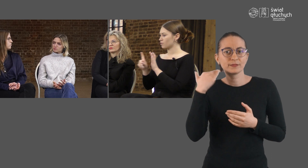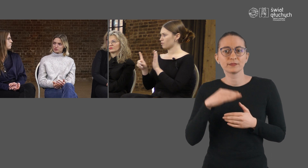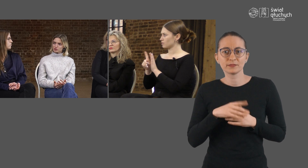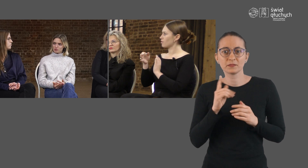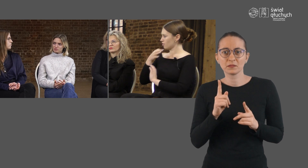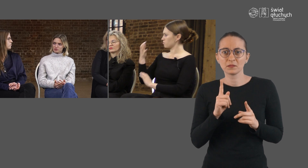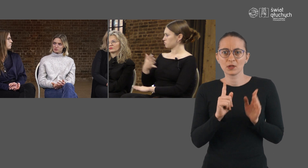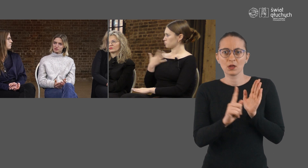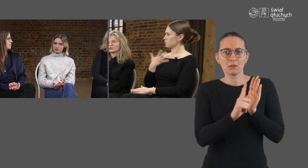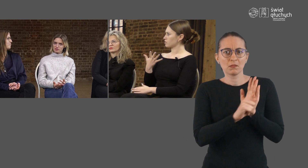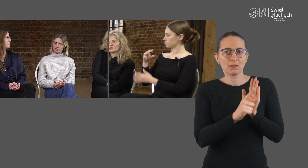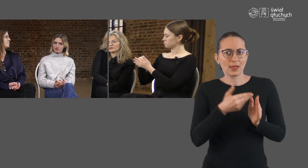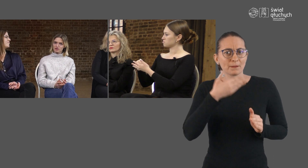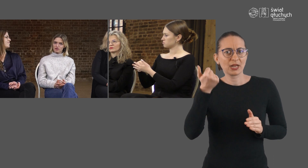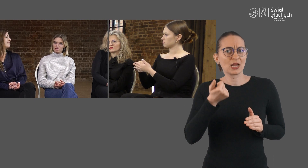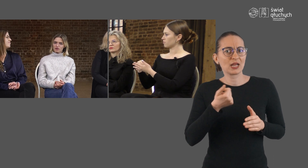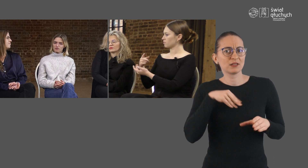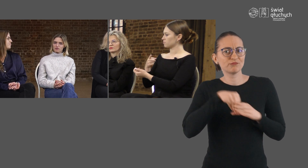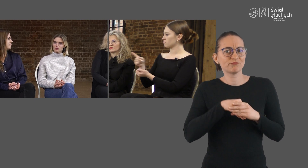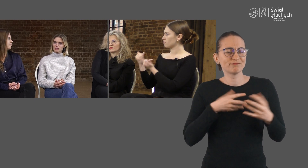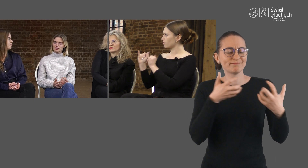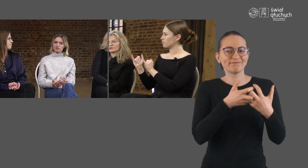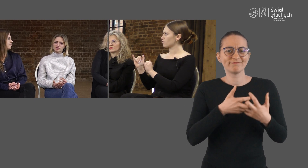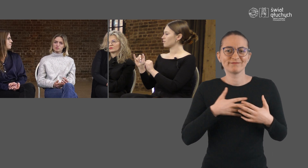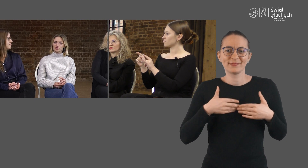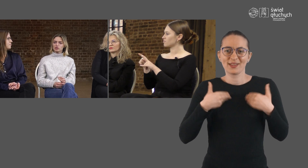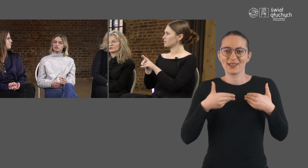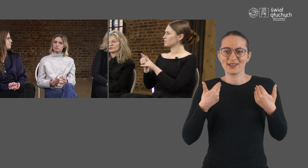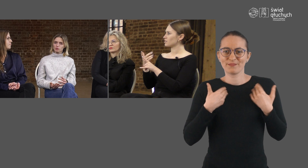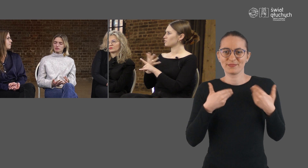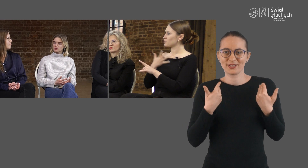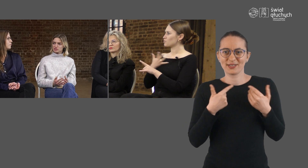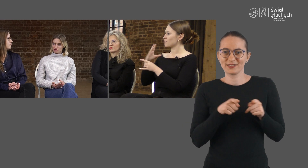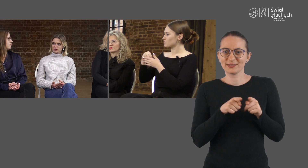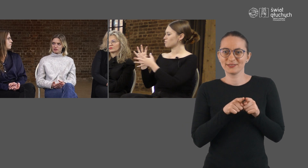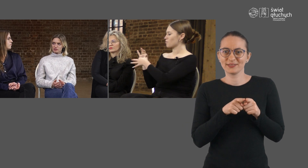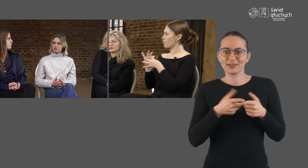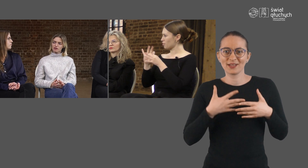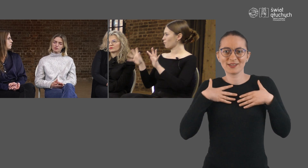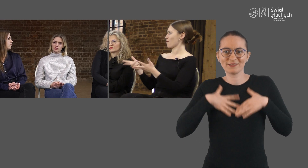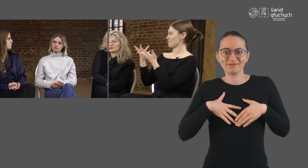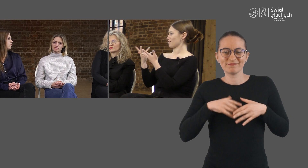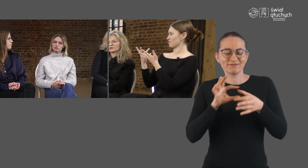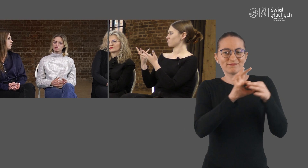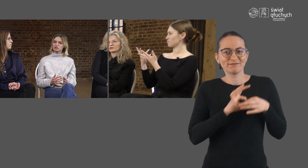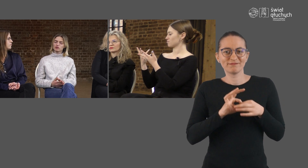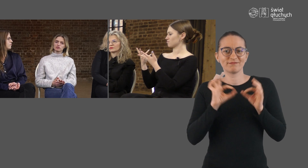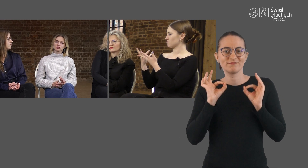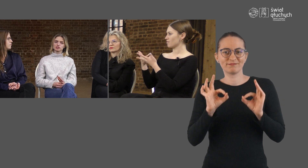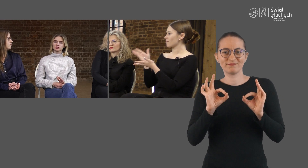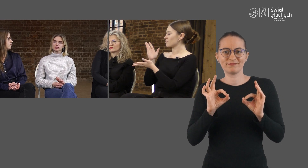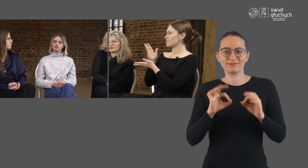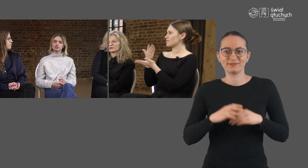tam lepiej się czułam wśród innych, jakby też dzięki temu, że łatwiej mi było nawiązać kontakt, bo nie